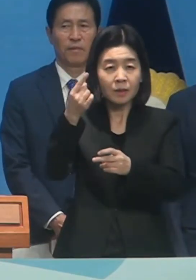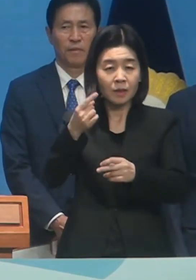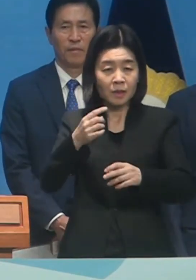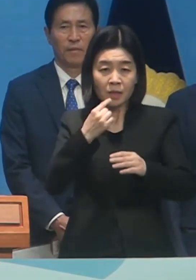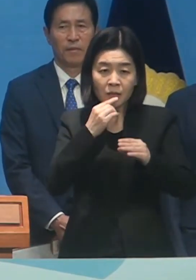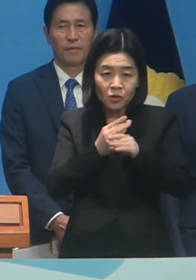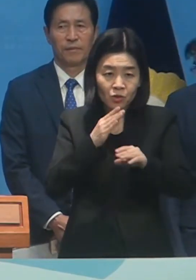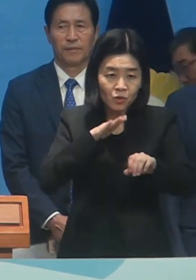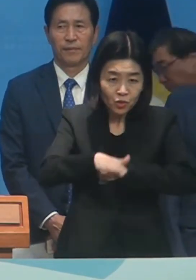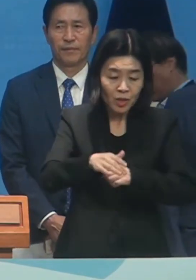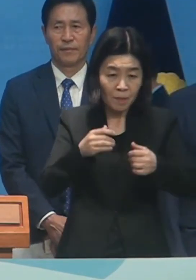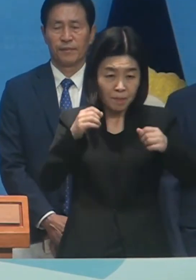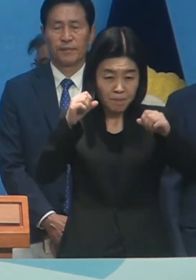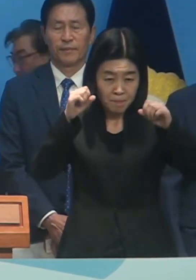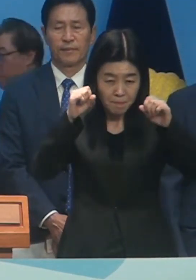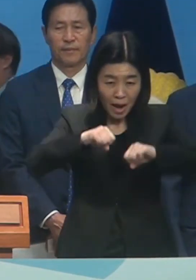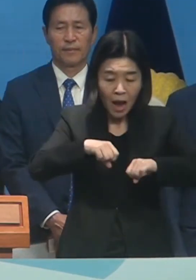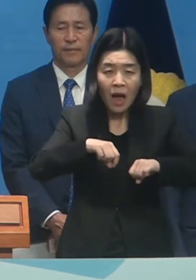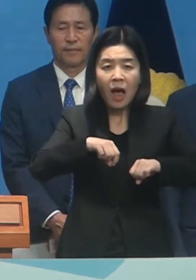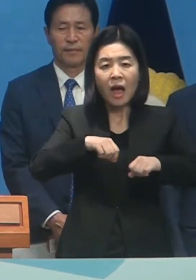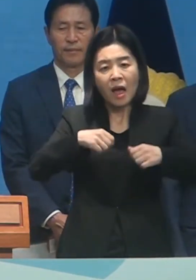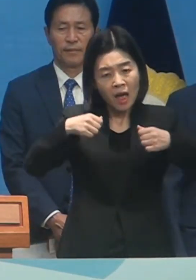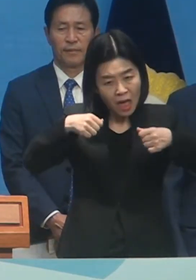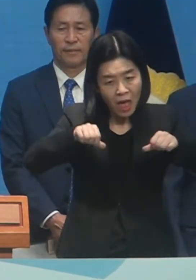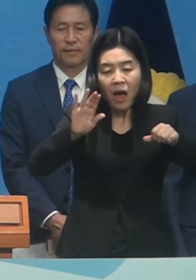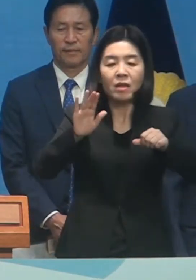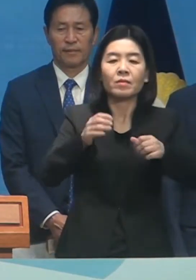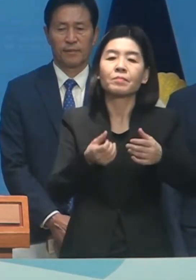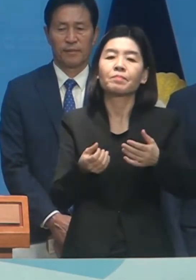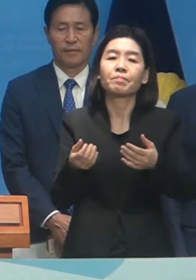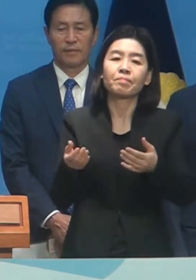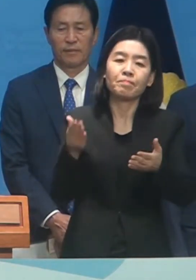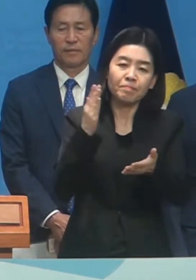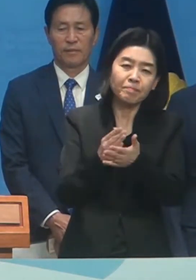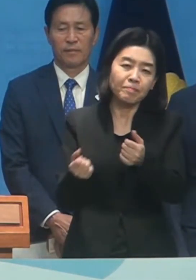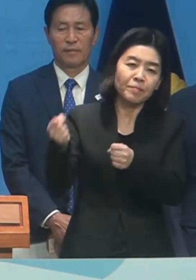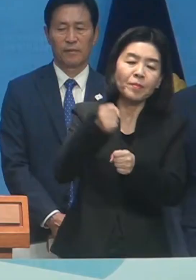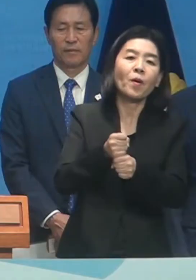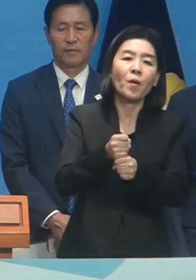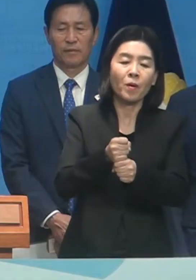다시 온전하게 회복하는 계기가 되어야 한다.